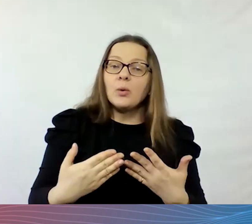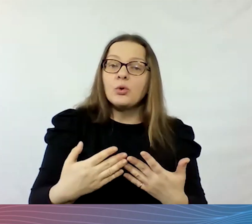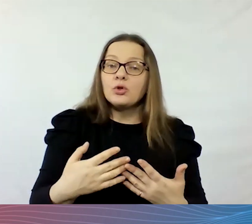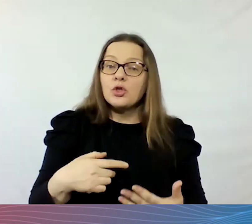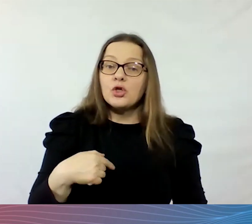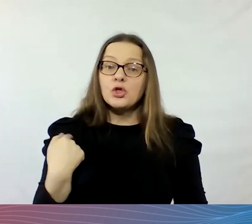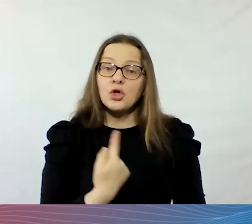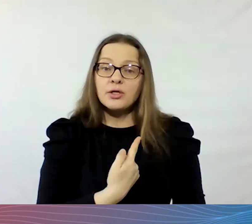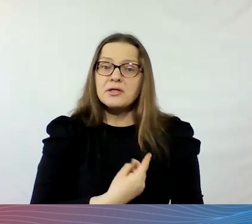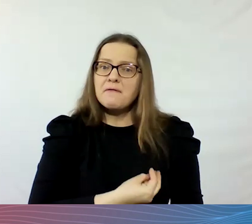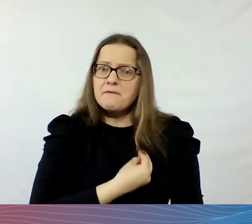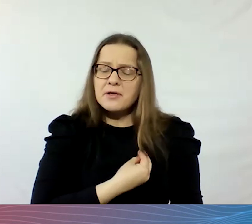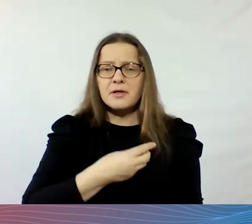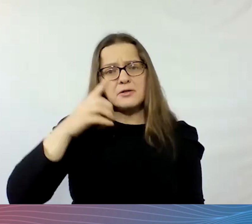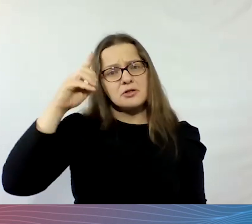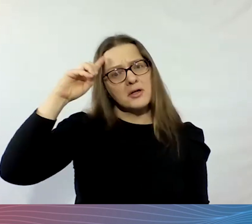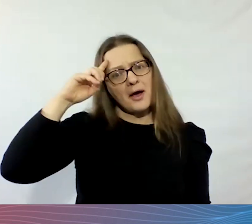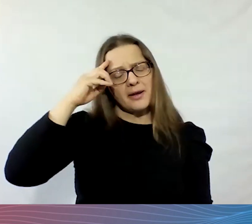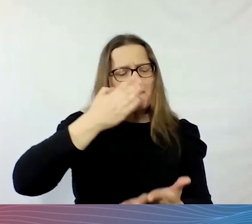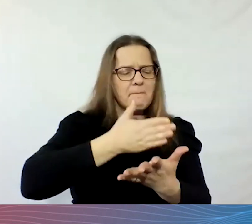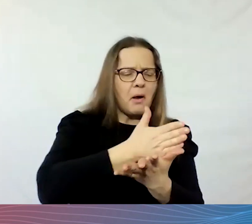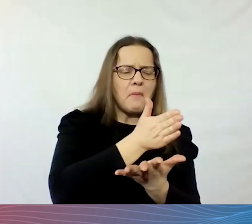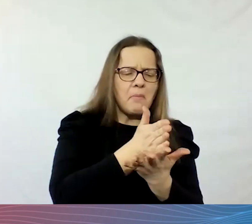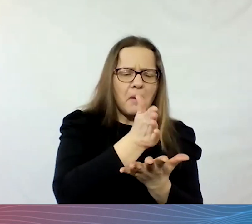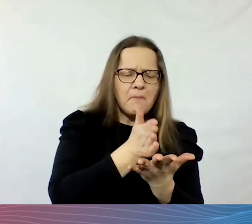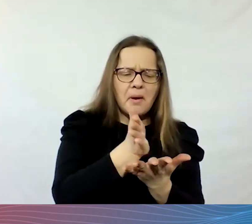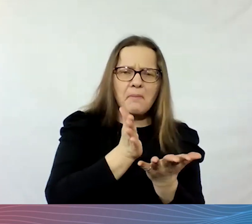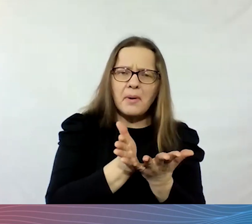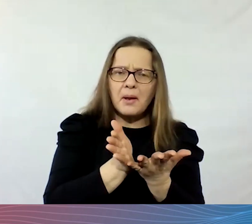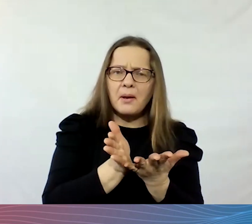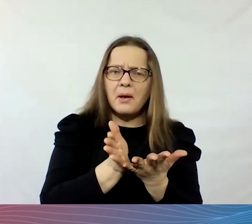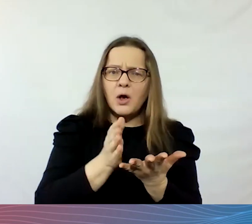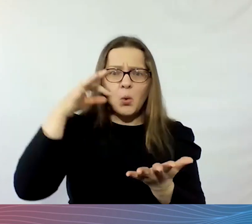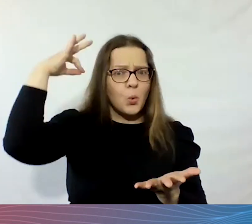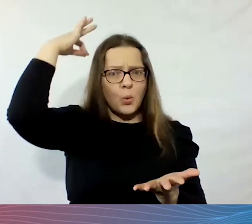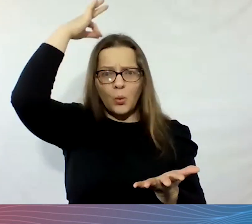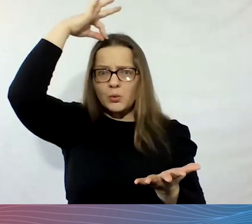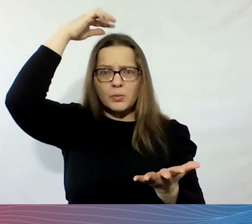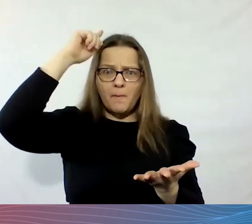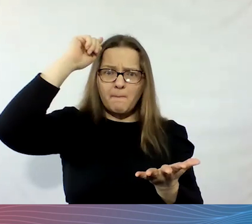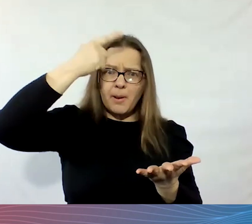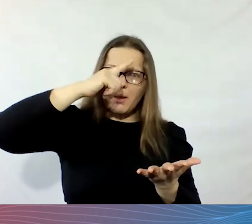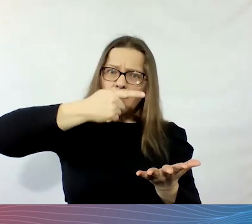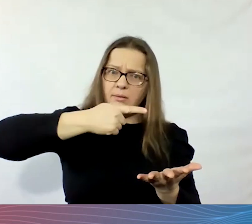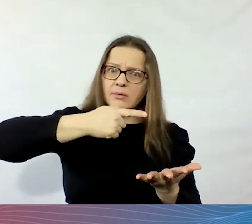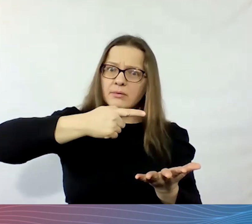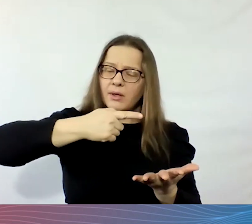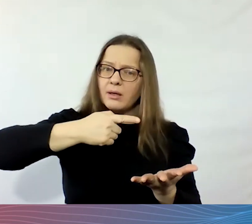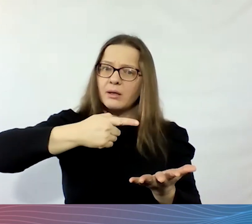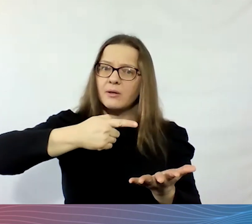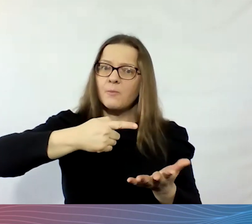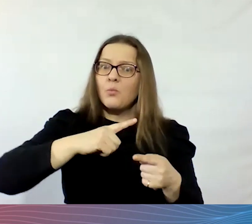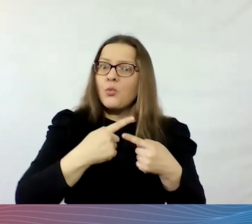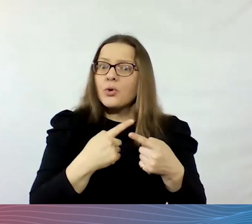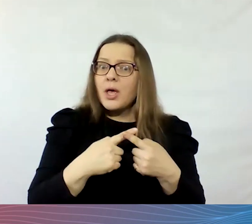fizemos, nós vivemos no Espírito, é o Senhor quem nos governa, é o Espírito que nos supre a unidade e a harmonia, não é isso? O